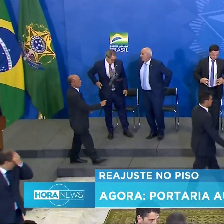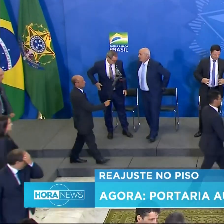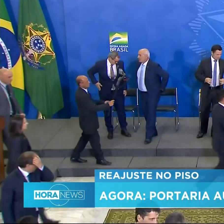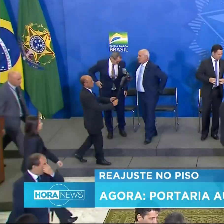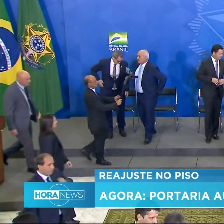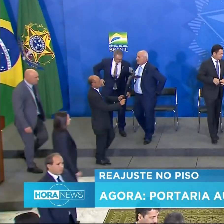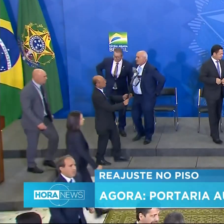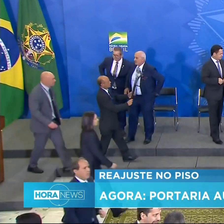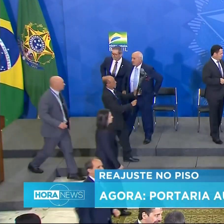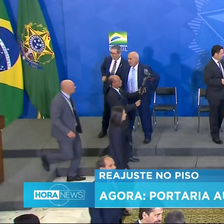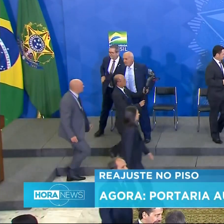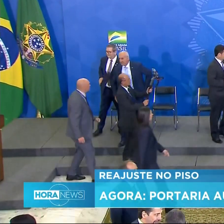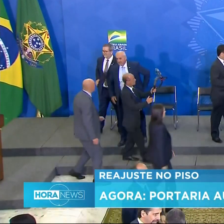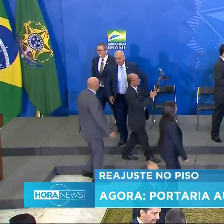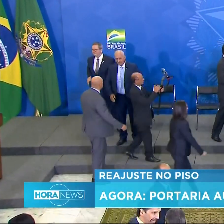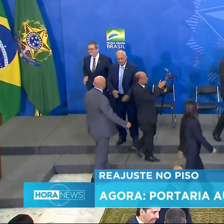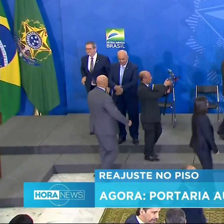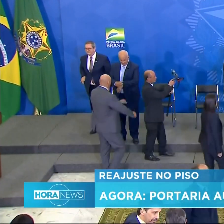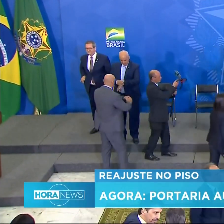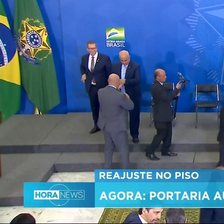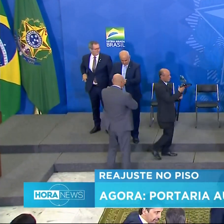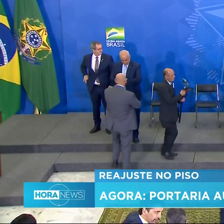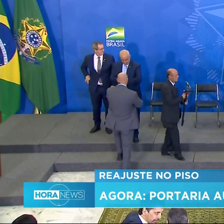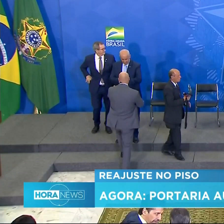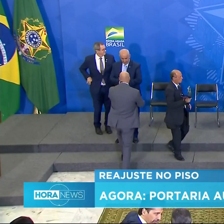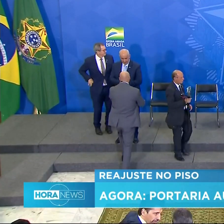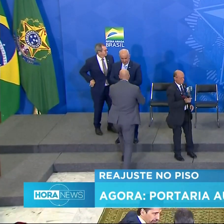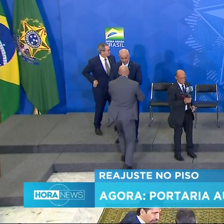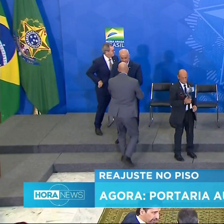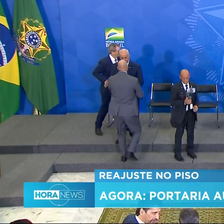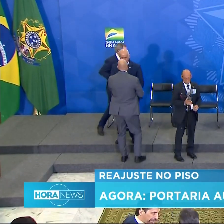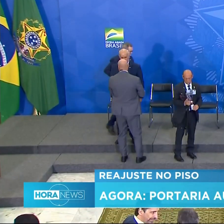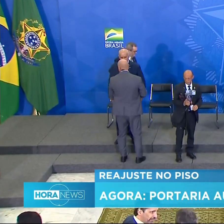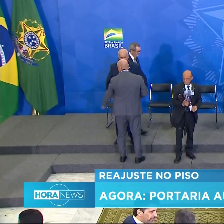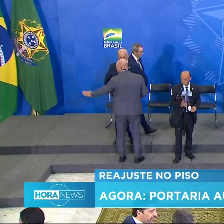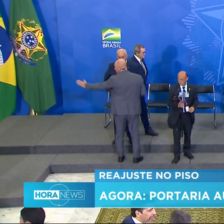para professores do magistério e do ensino básico passa a ser então